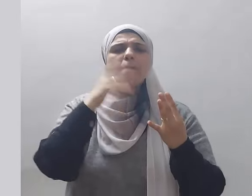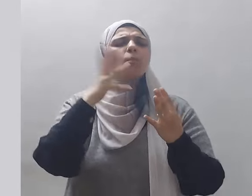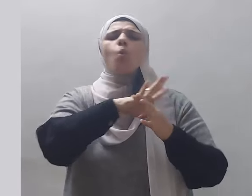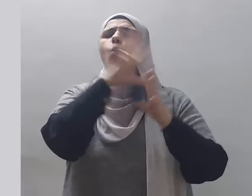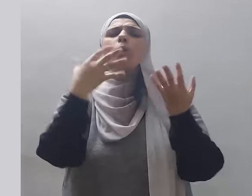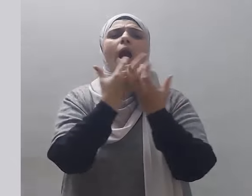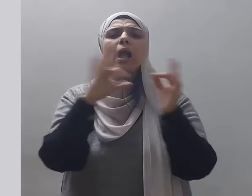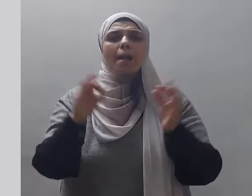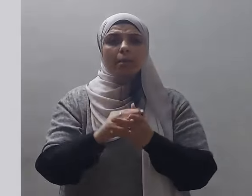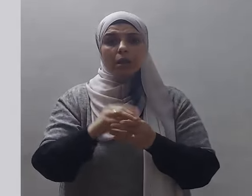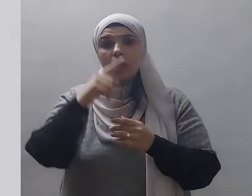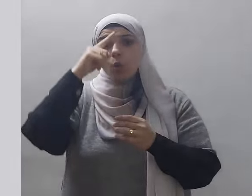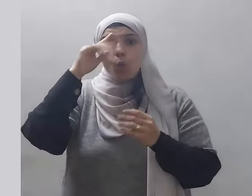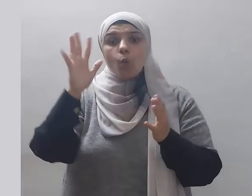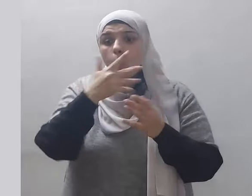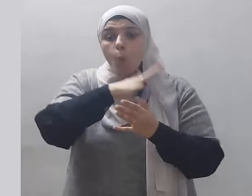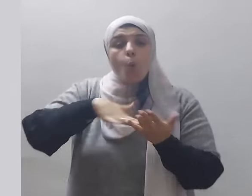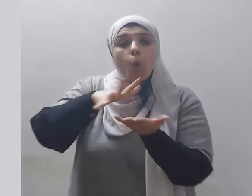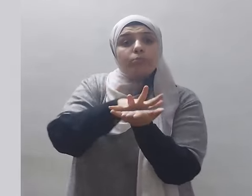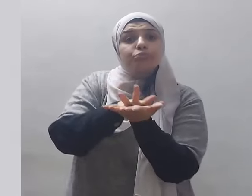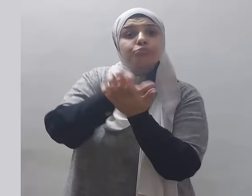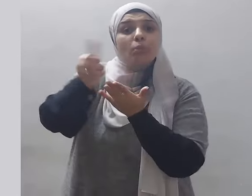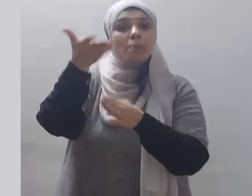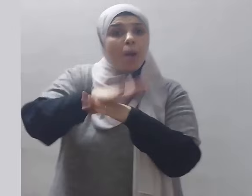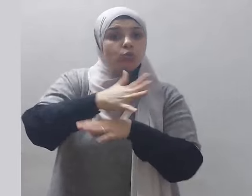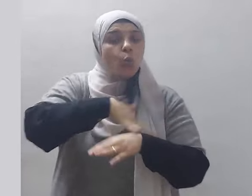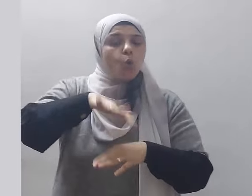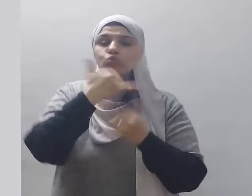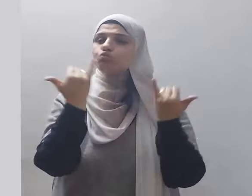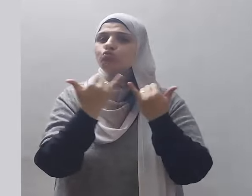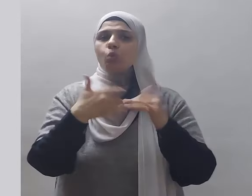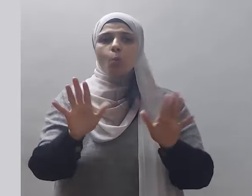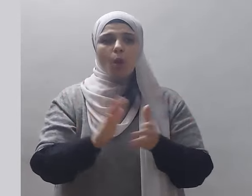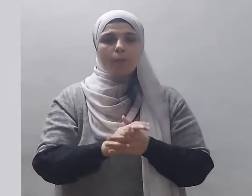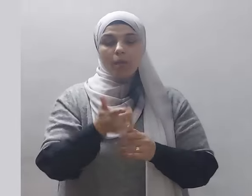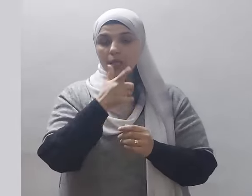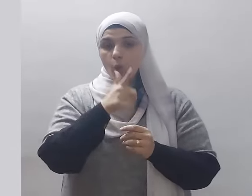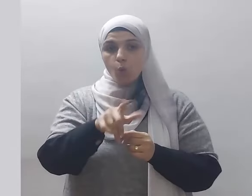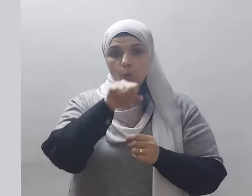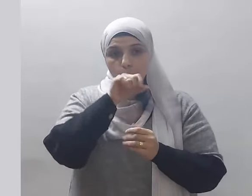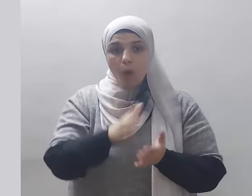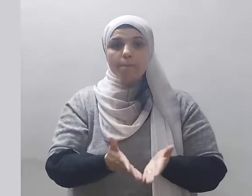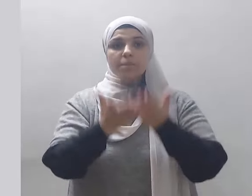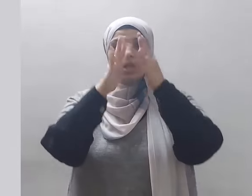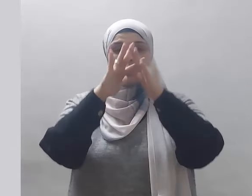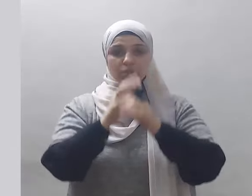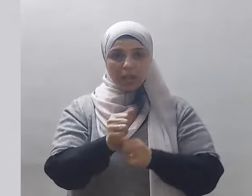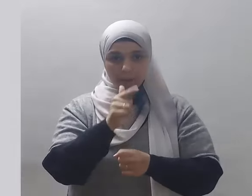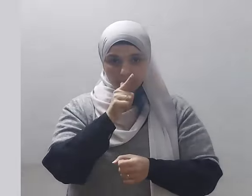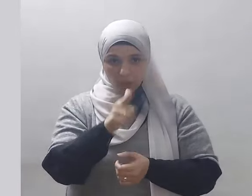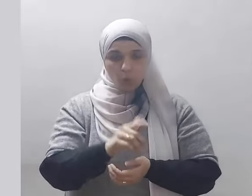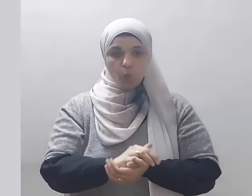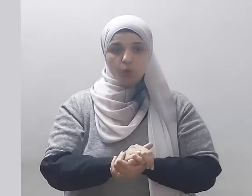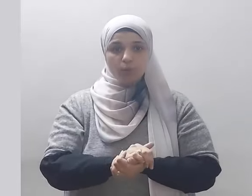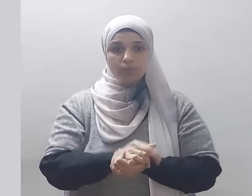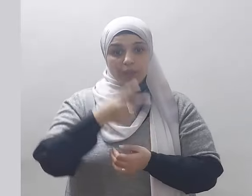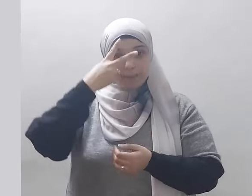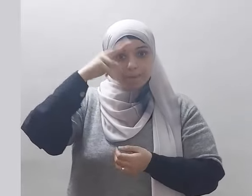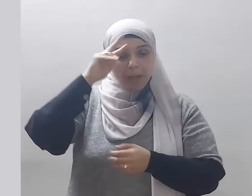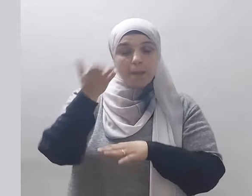حتى ولو فنوا جميعا حيث يقول نبينا صلى الله عليه وسلم من قتل دون ماله